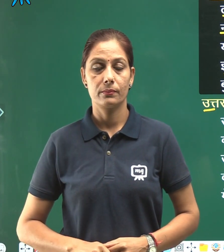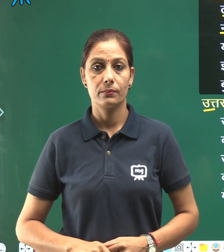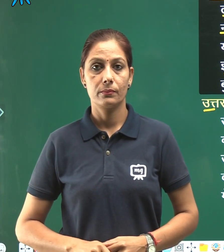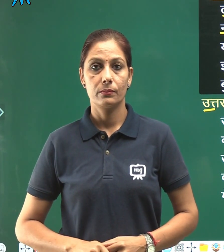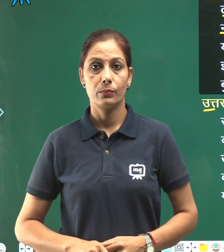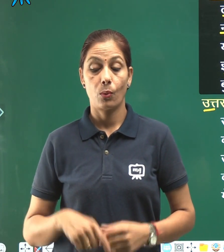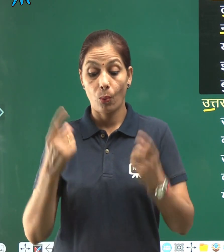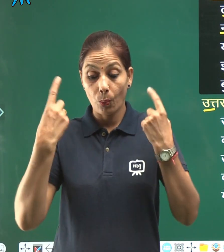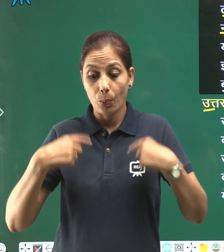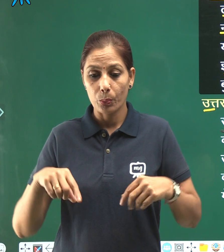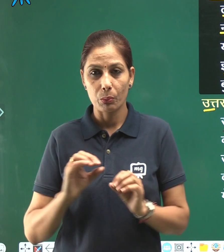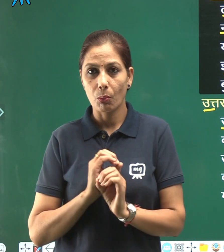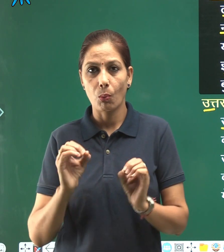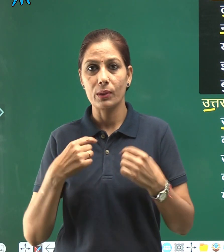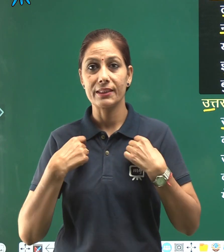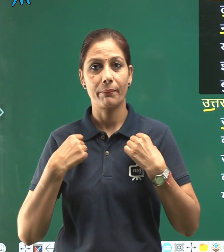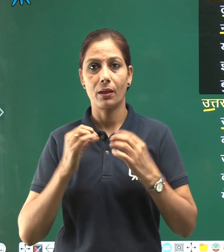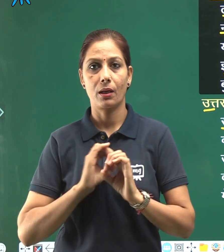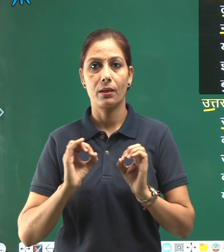नग्न स्वरूप,